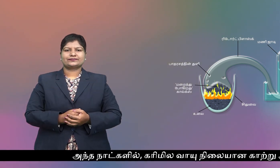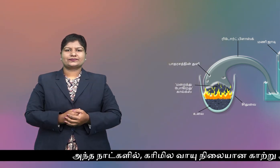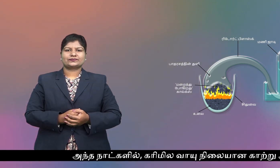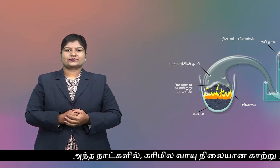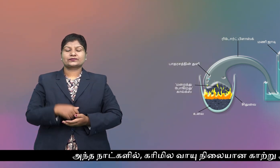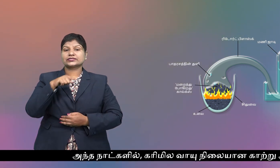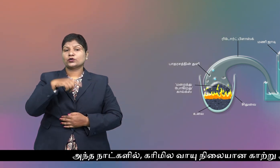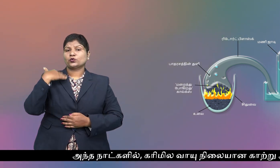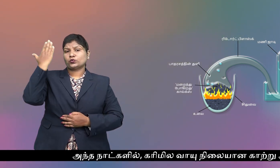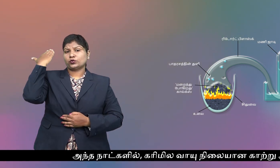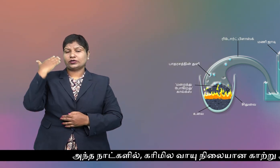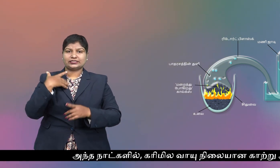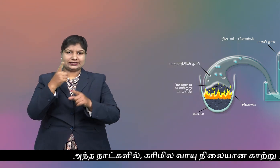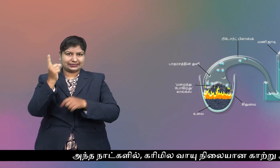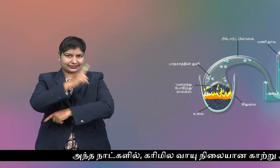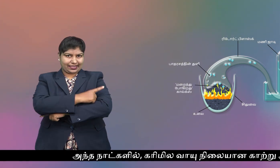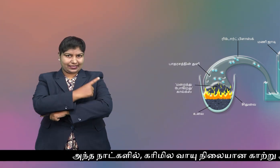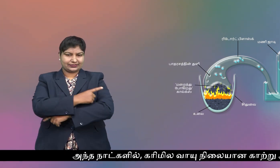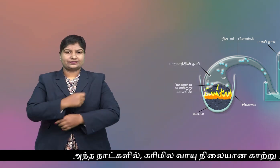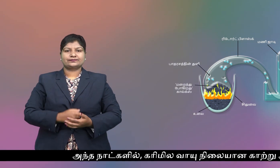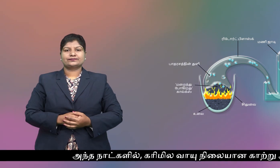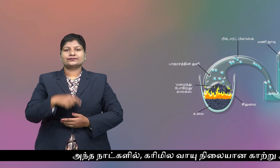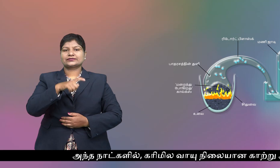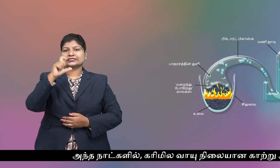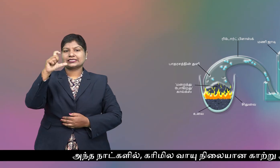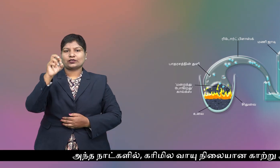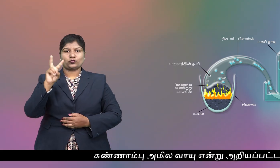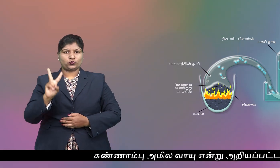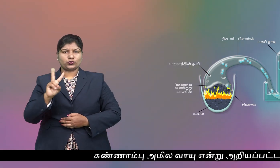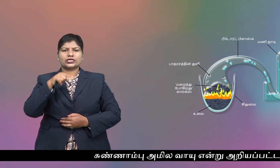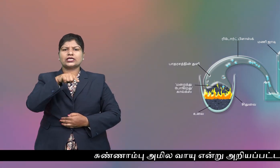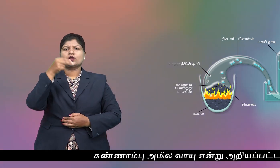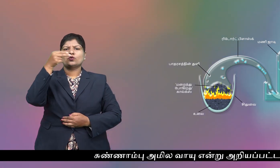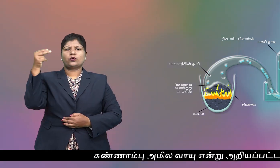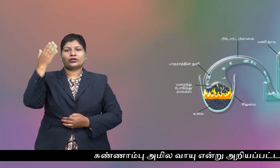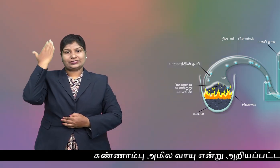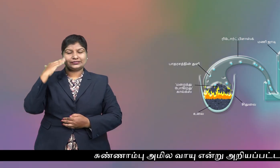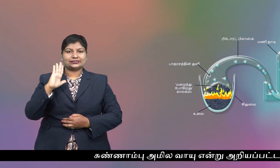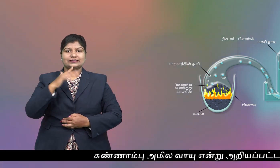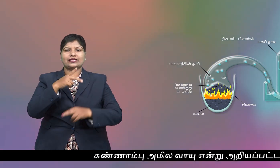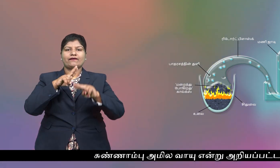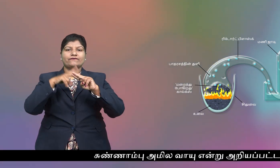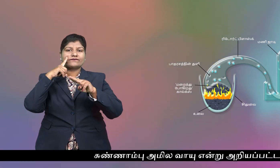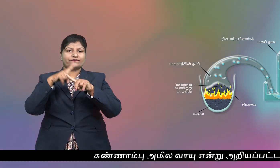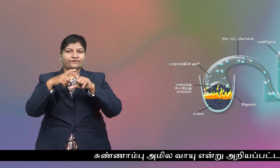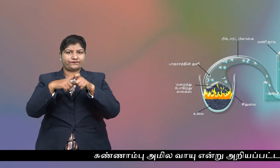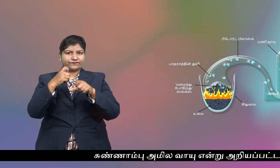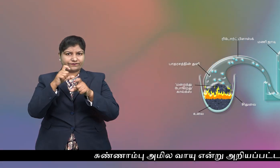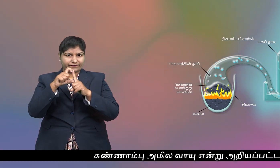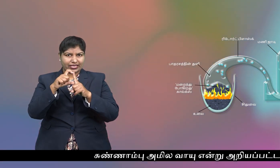அந்த நாட்களில் கரிமில வாயு நிலையான காற்று அல்லது சுண்ணாம்பு அமில வாயு என்று அறியப்பட்டது.